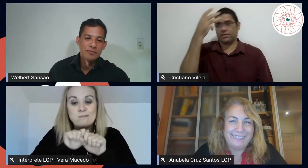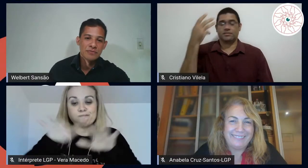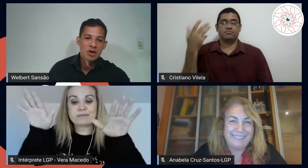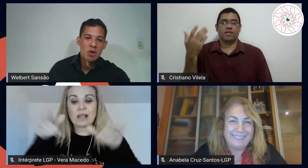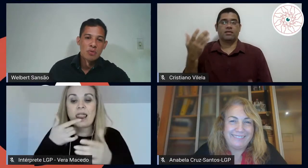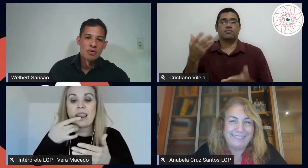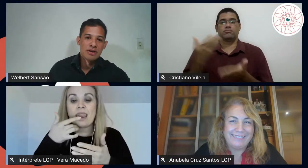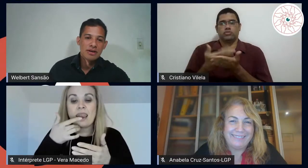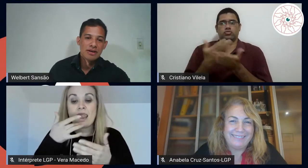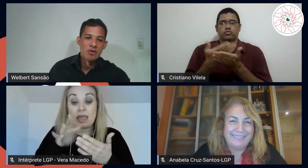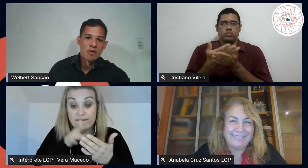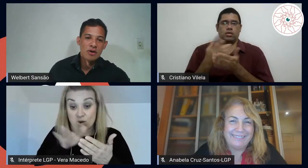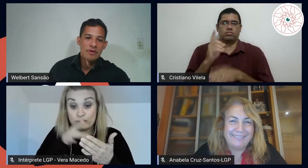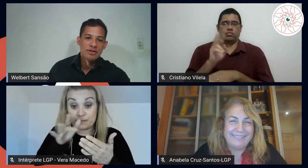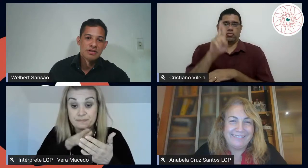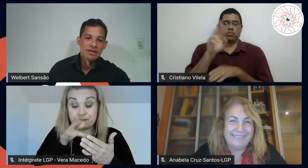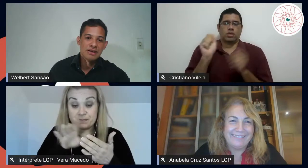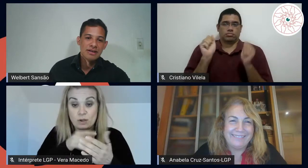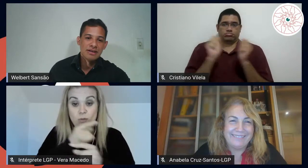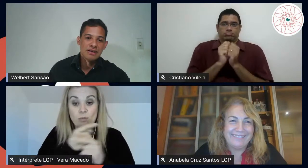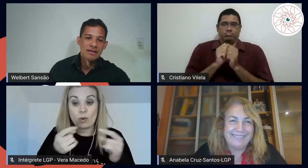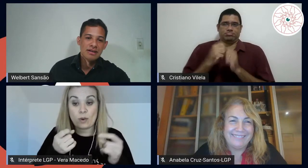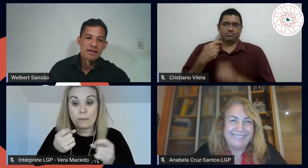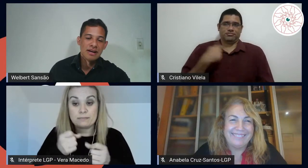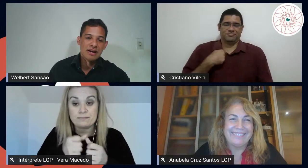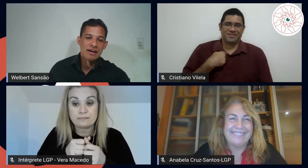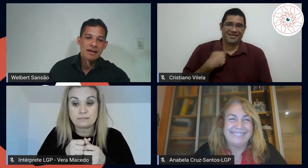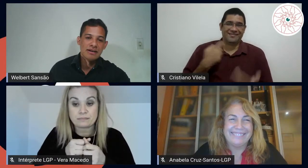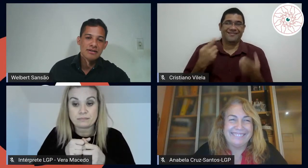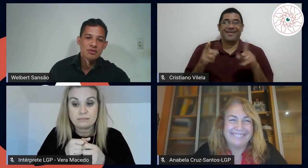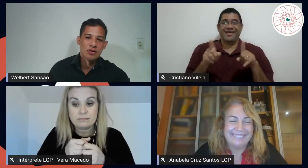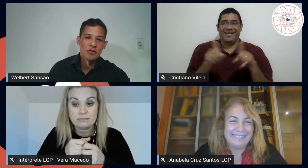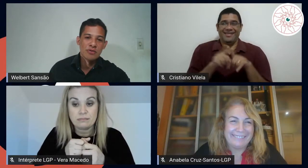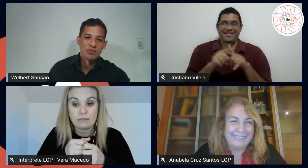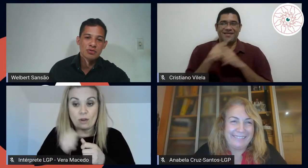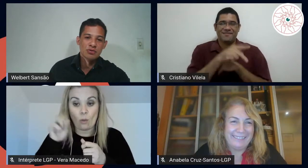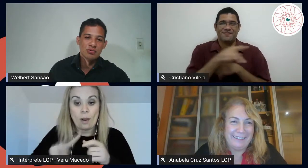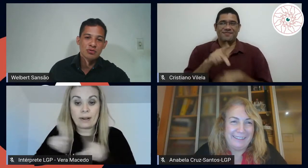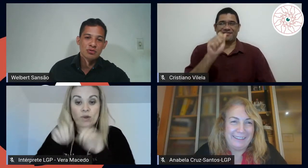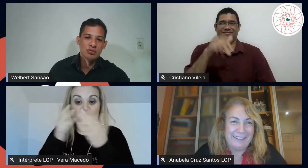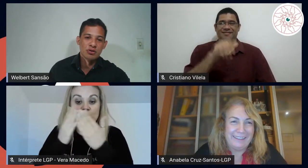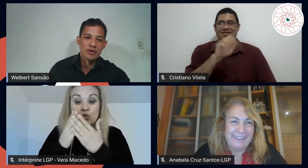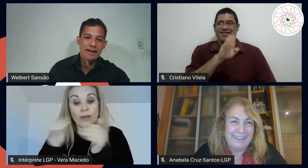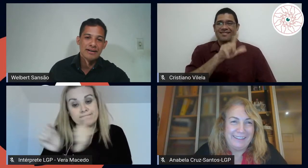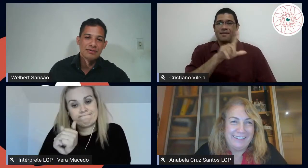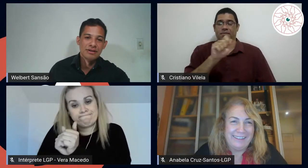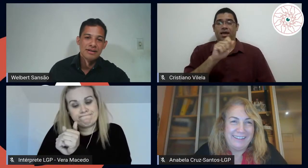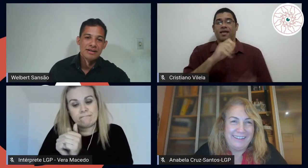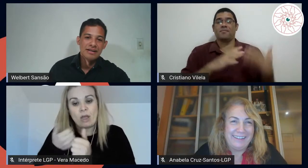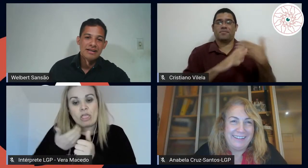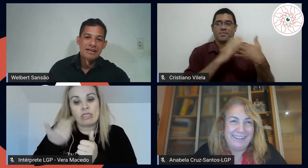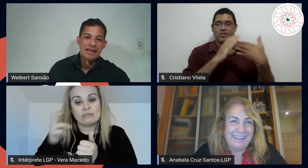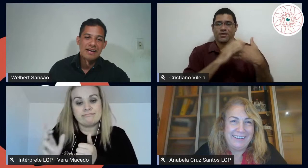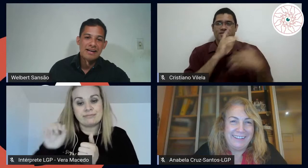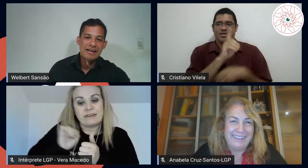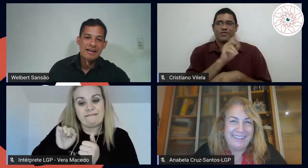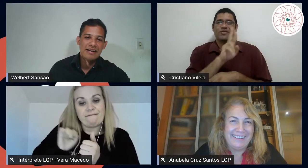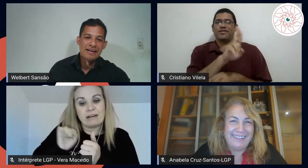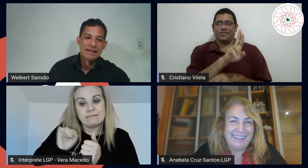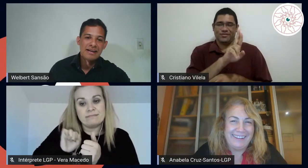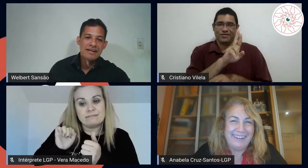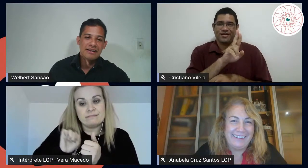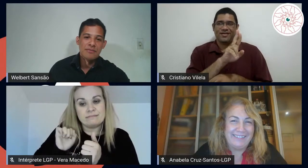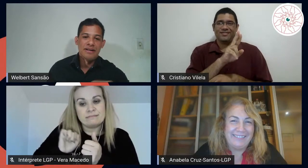de livro, porque o Elbert ele eh estuda comigo junto no doutorado.